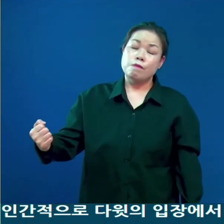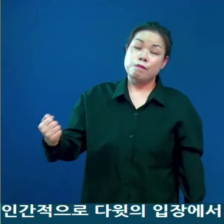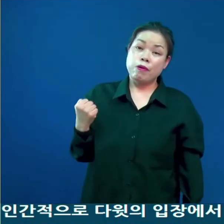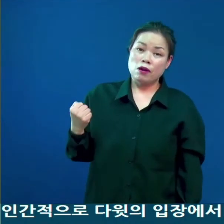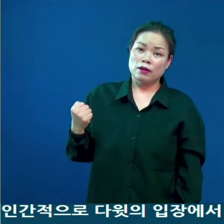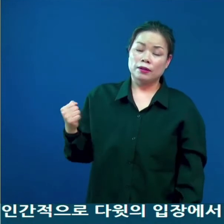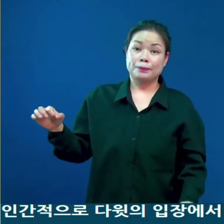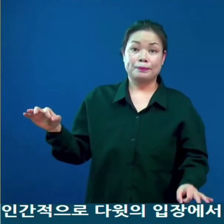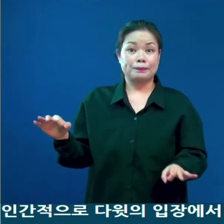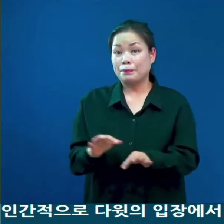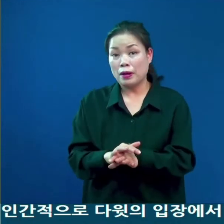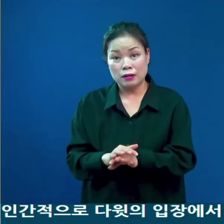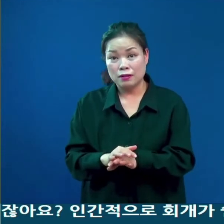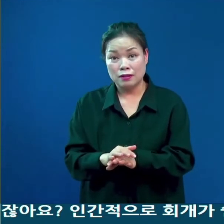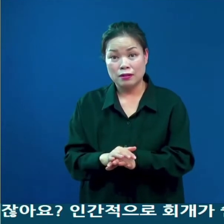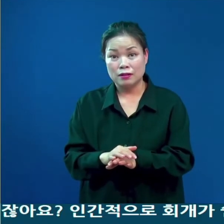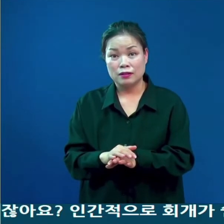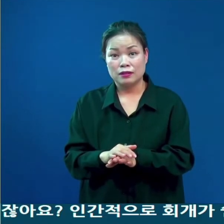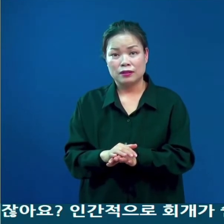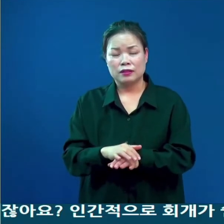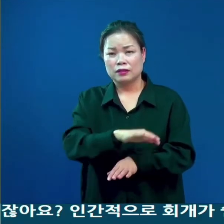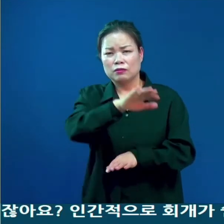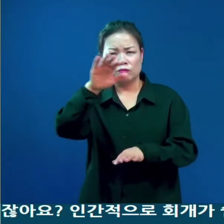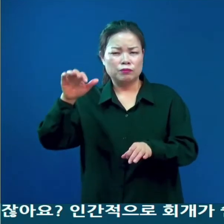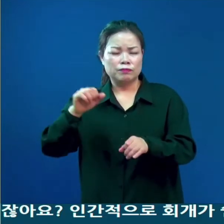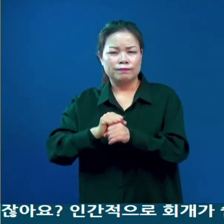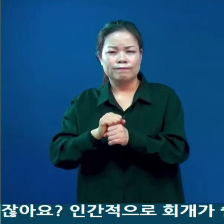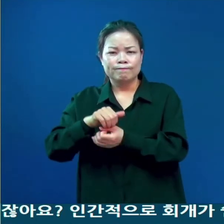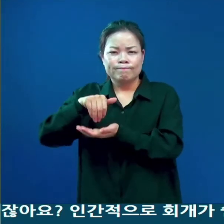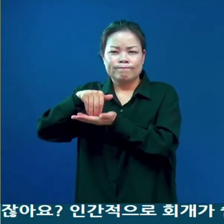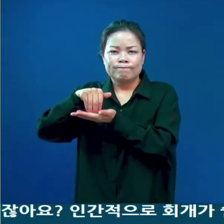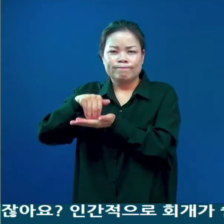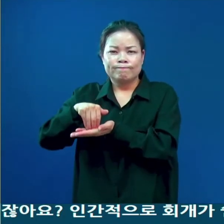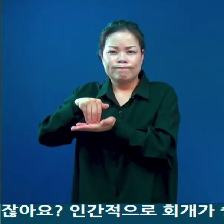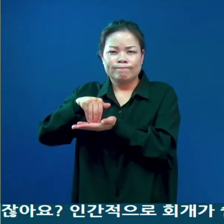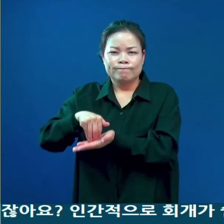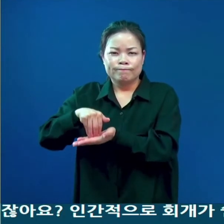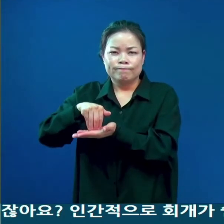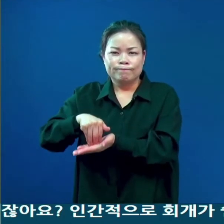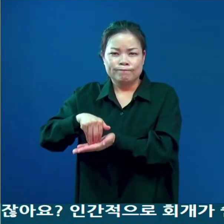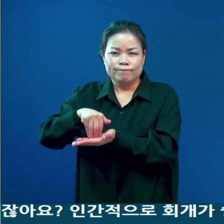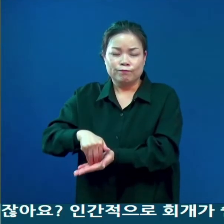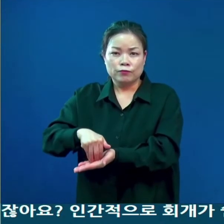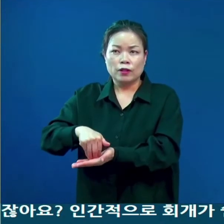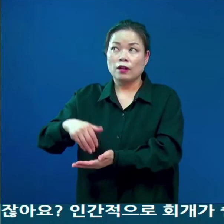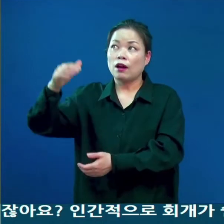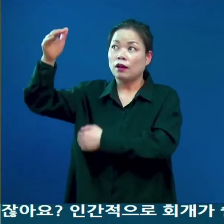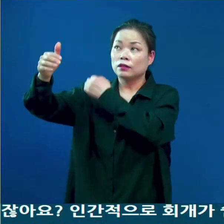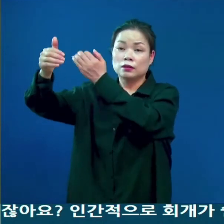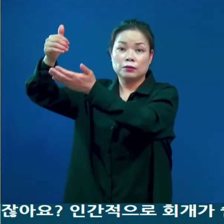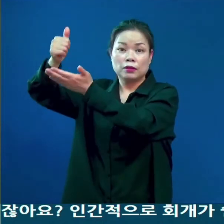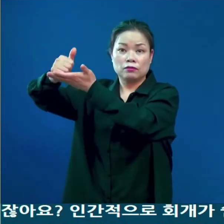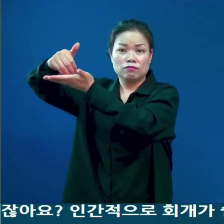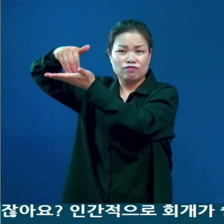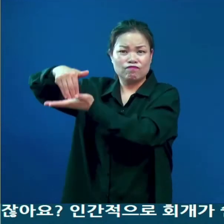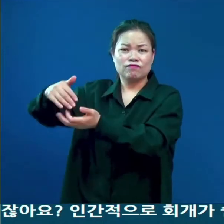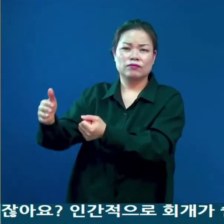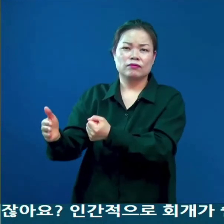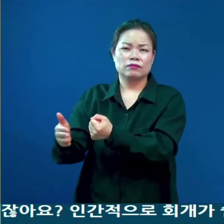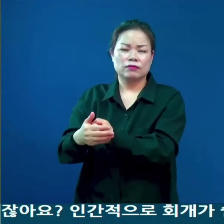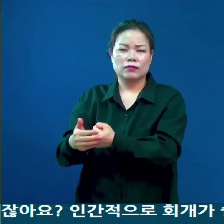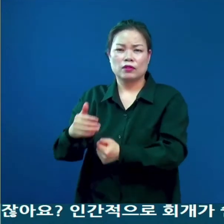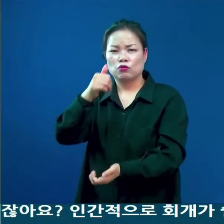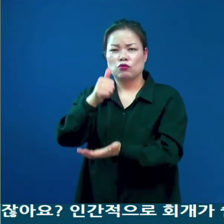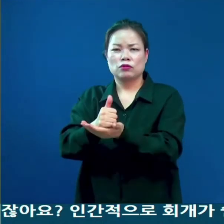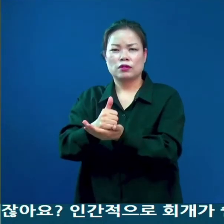빠져버릴 정도로 지속적으로 점점 더 무겁게, 점점 더 강력하게 하나님이 누르시니까